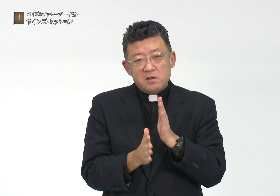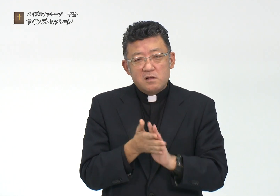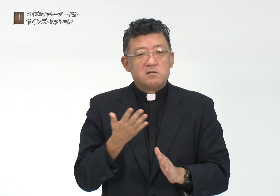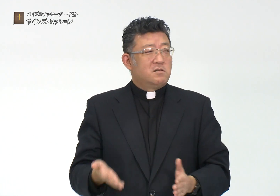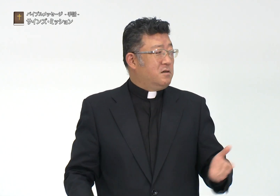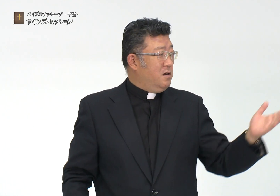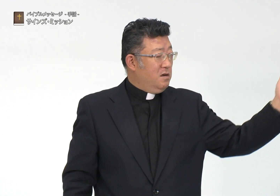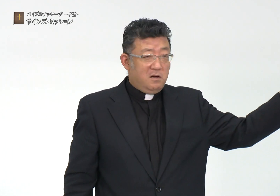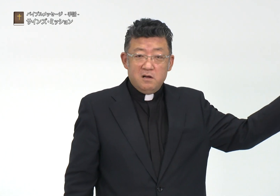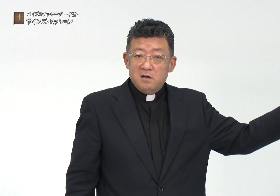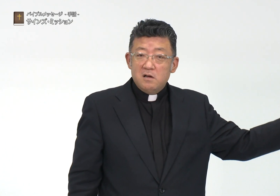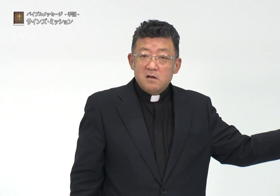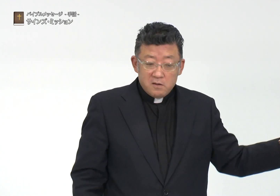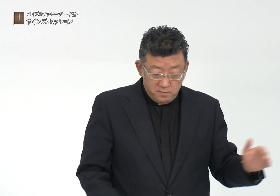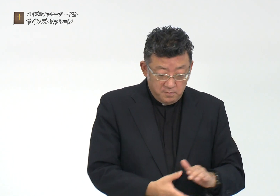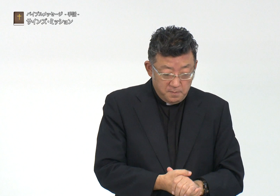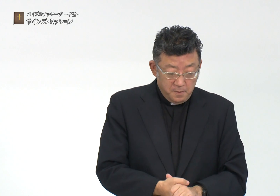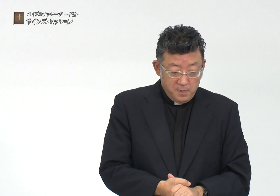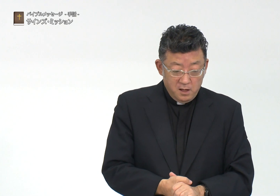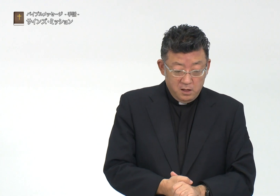表しているのではないでしょうか